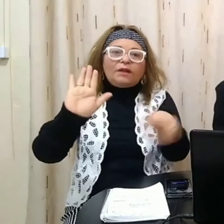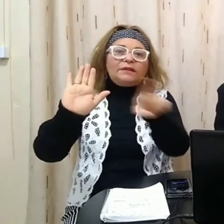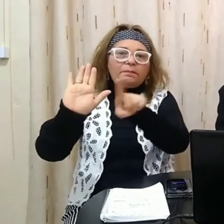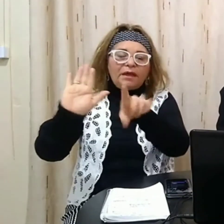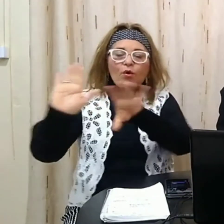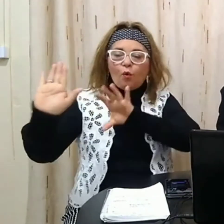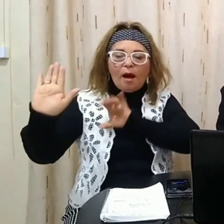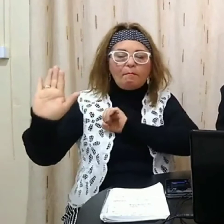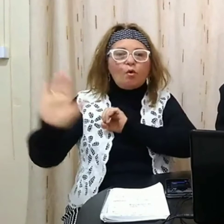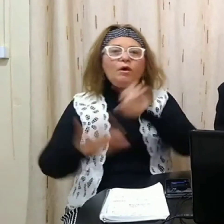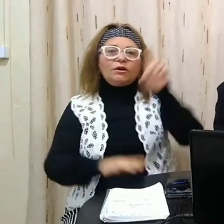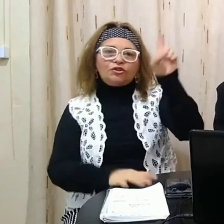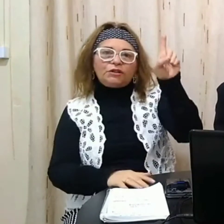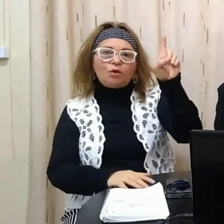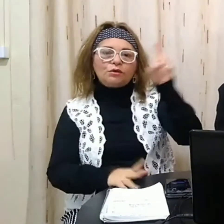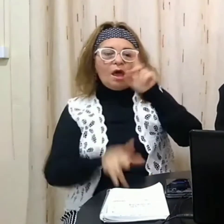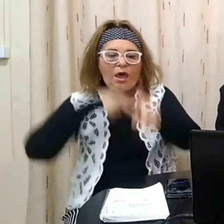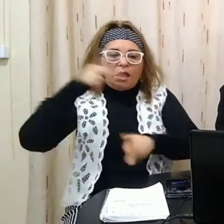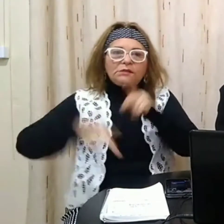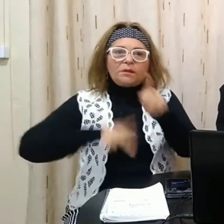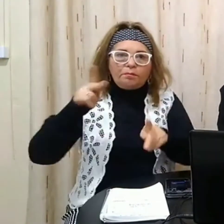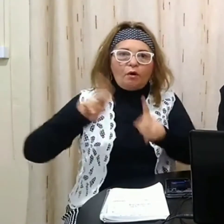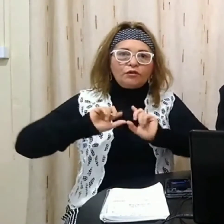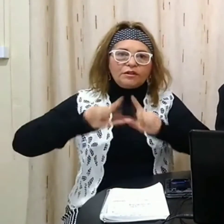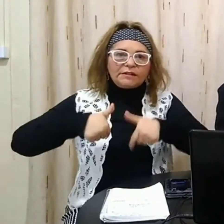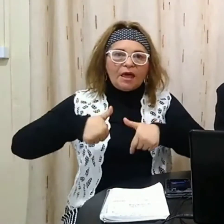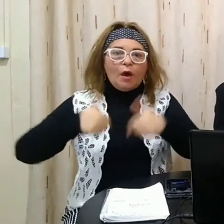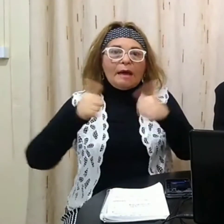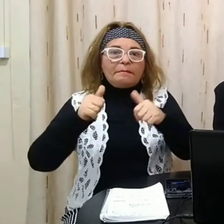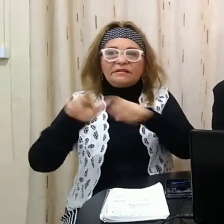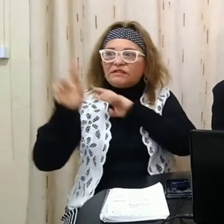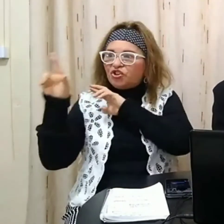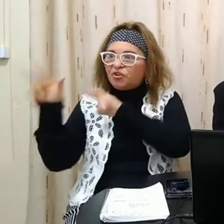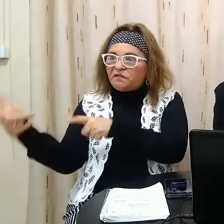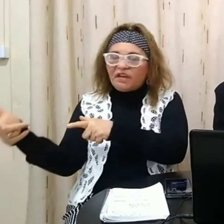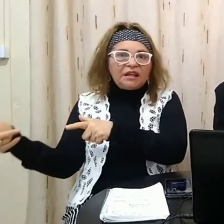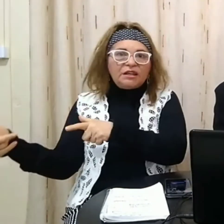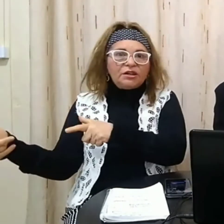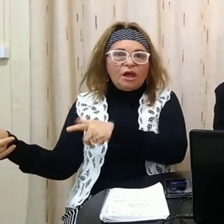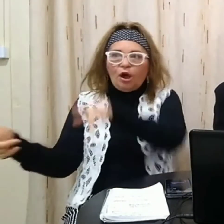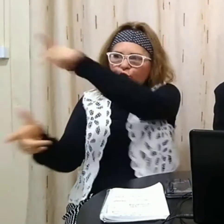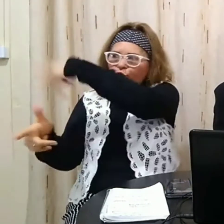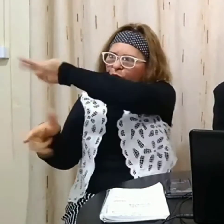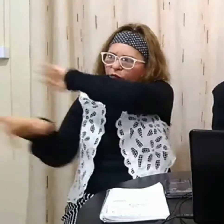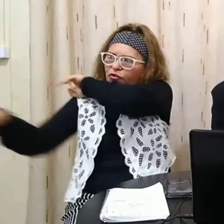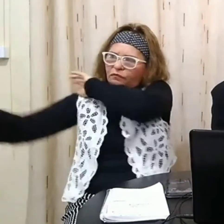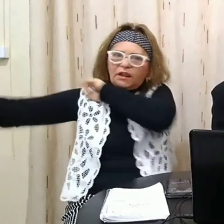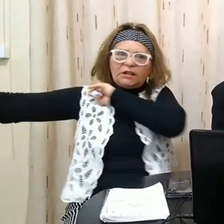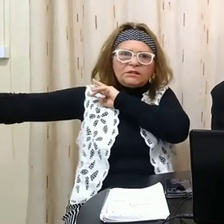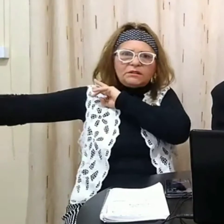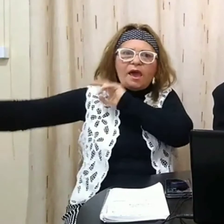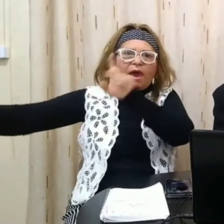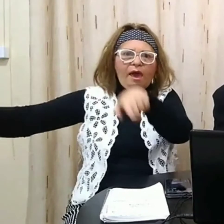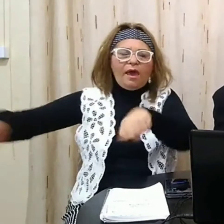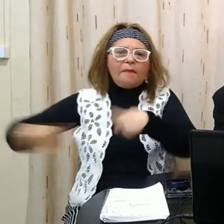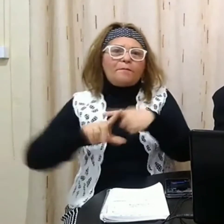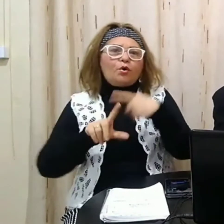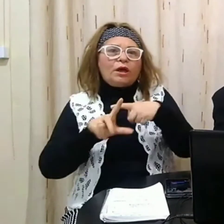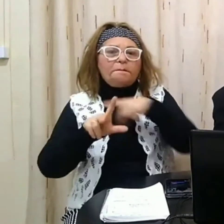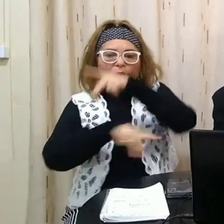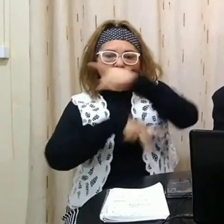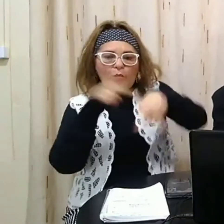de Deus. Este povo deveria ser um povo diferente de todos os povos. Um povo que